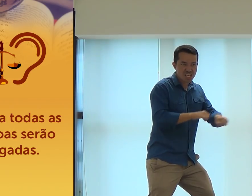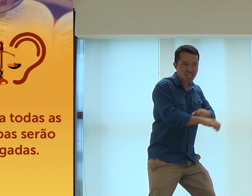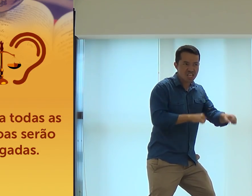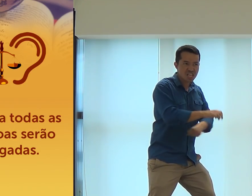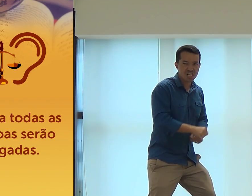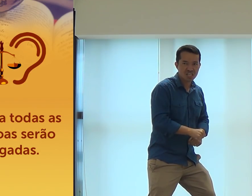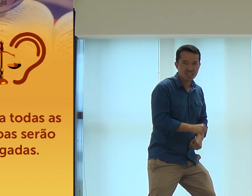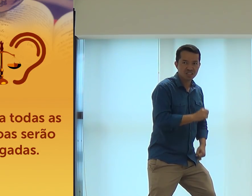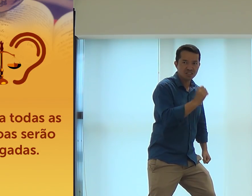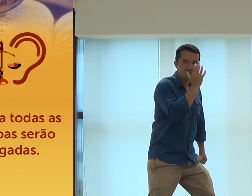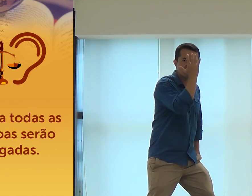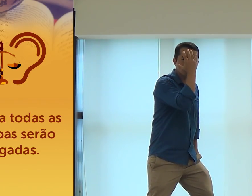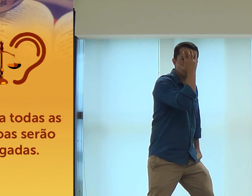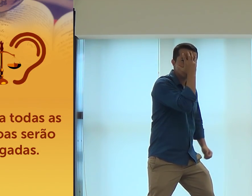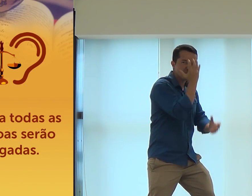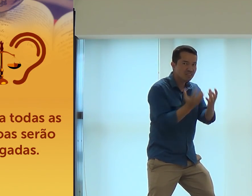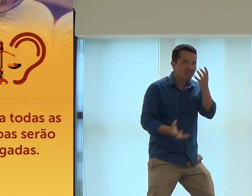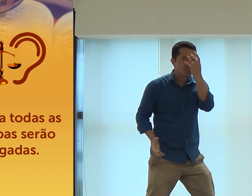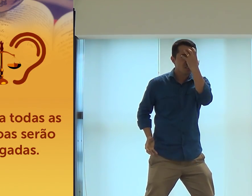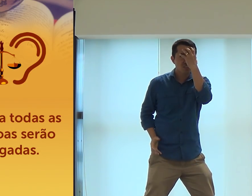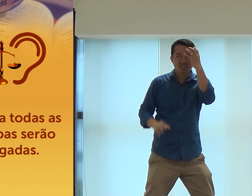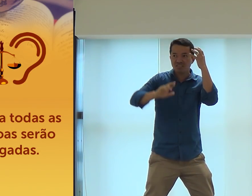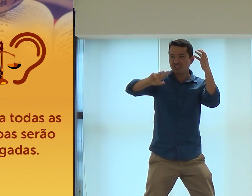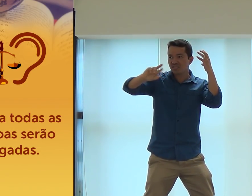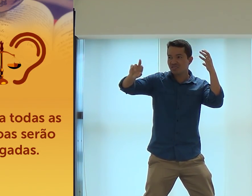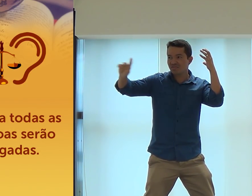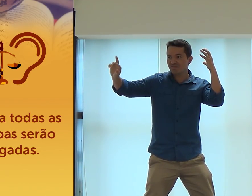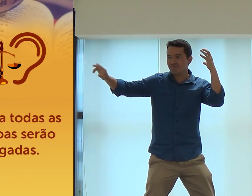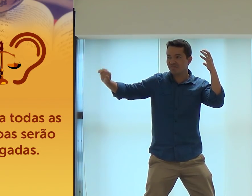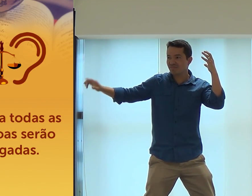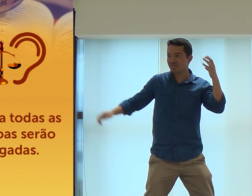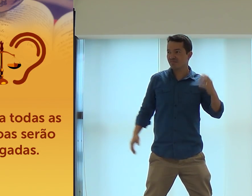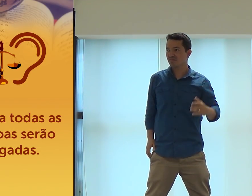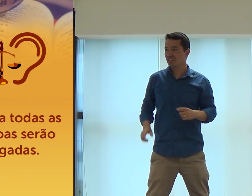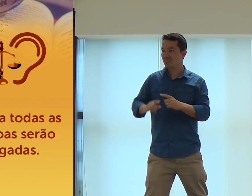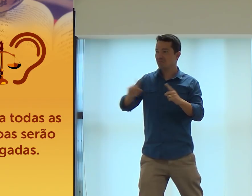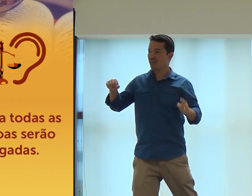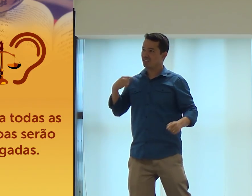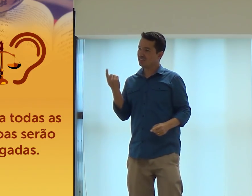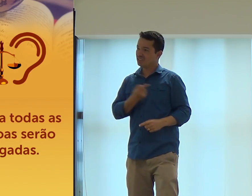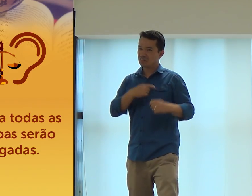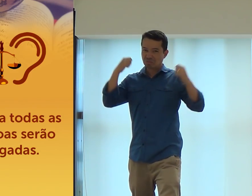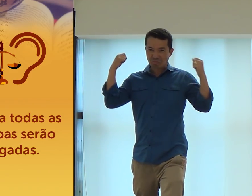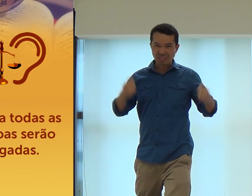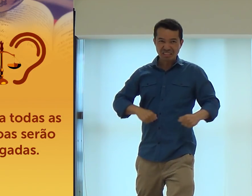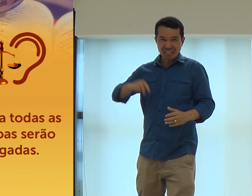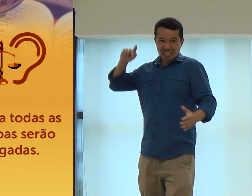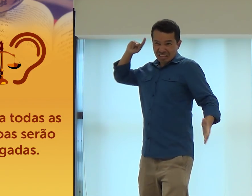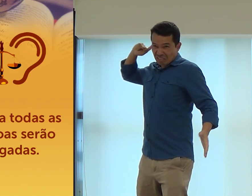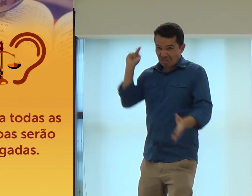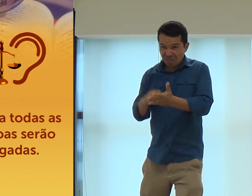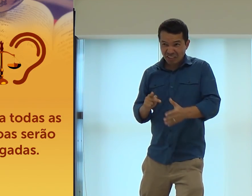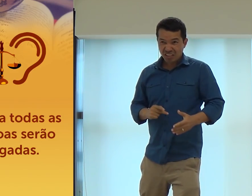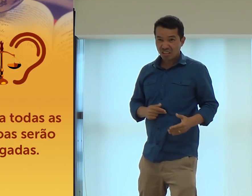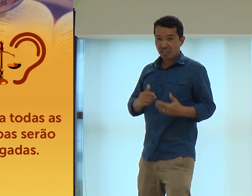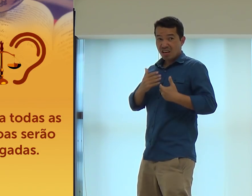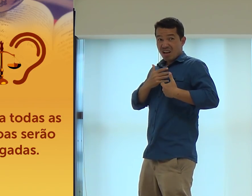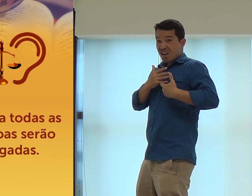pecado, é pegar coisas. Né? São tantas máscaras diferentes. Mas a gente precisa